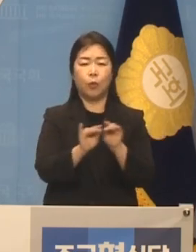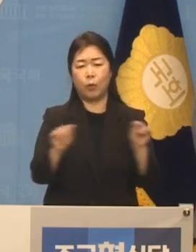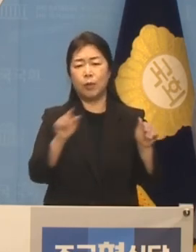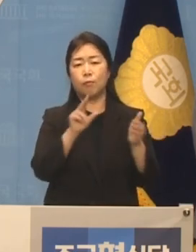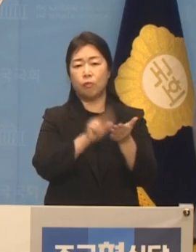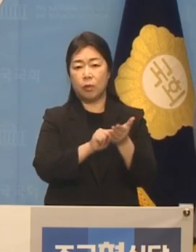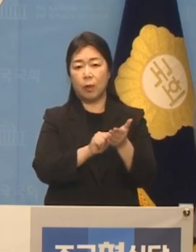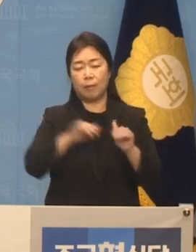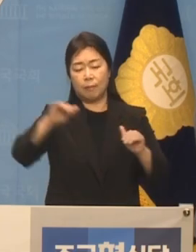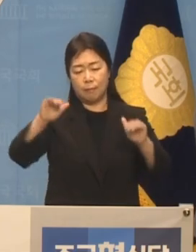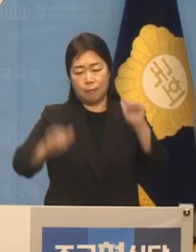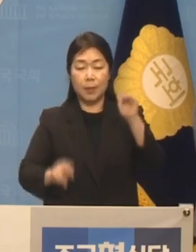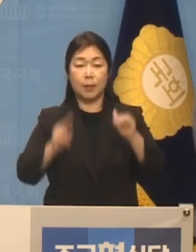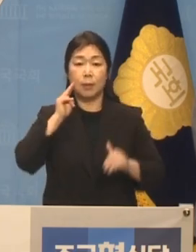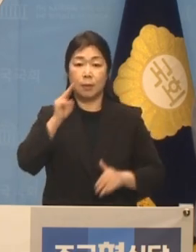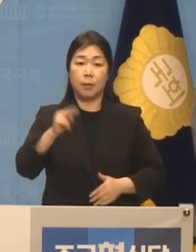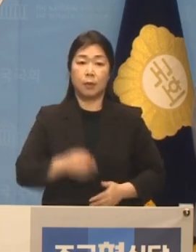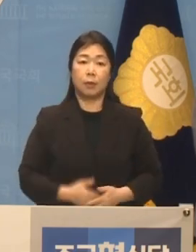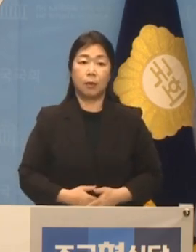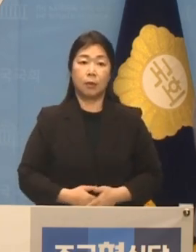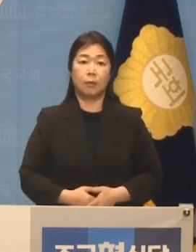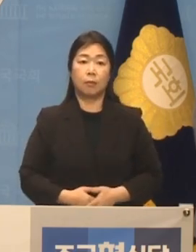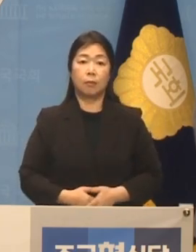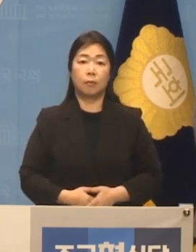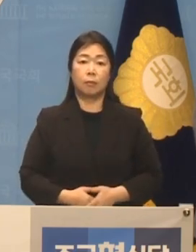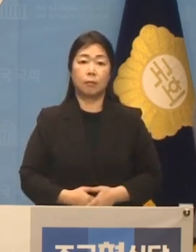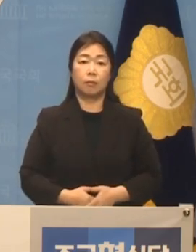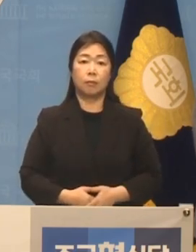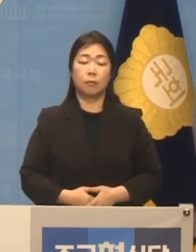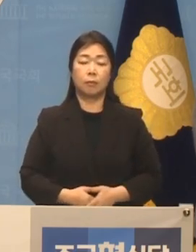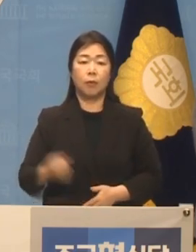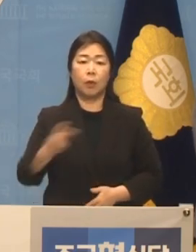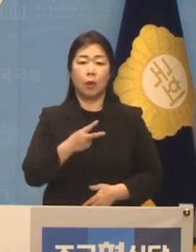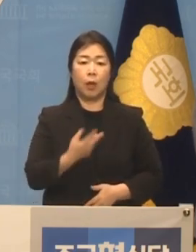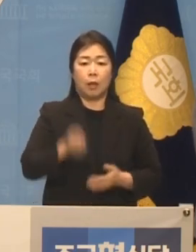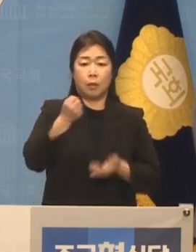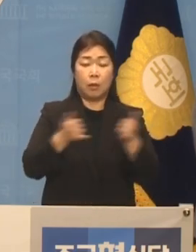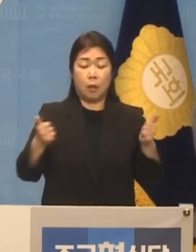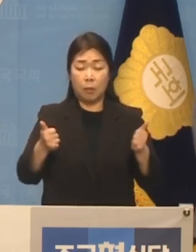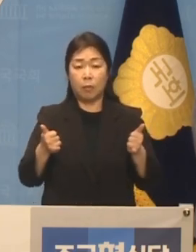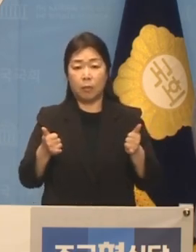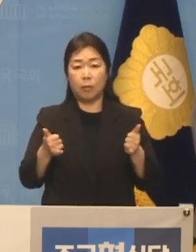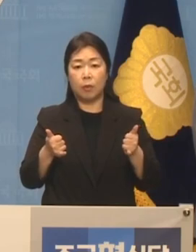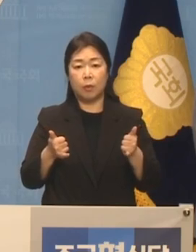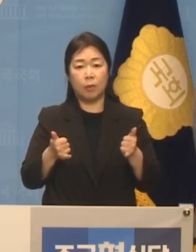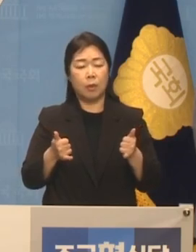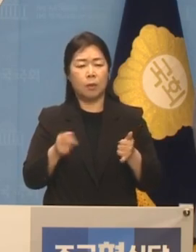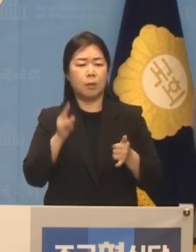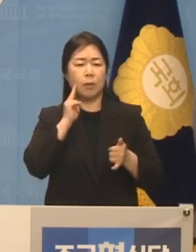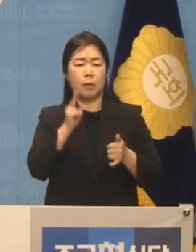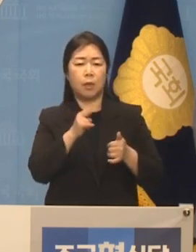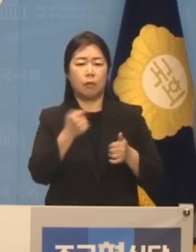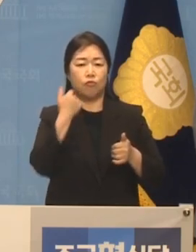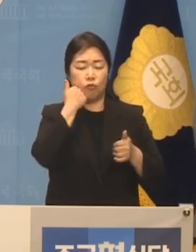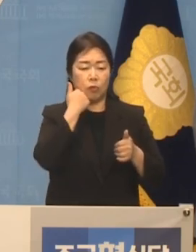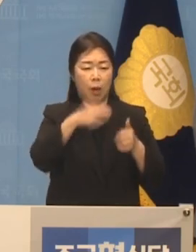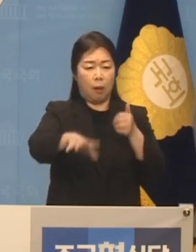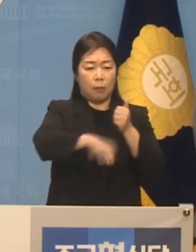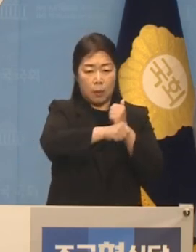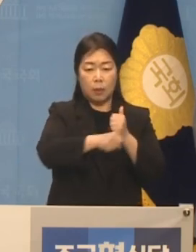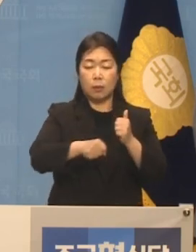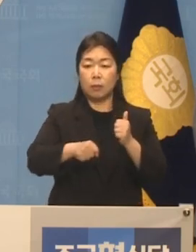상당히 불평등하게, 과도하게 불평등하게 분배되어 있습니다. 이 말이 상당히 추상적으로